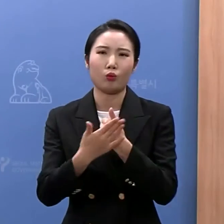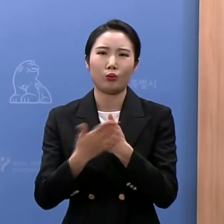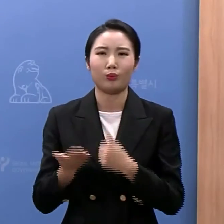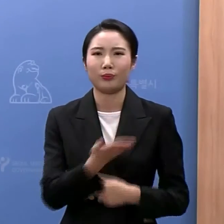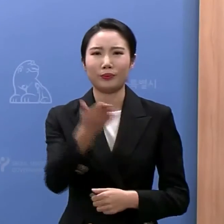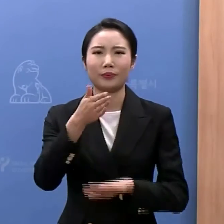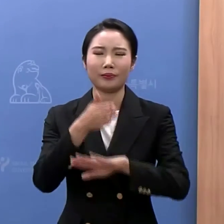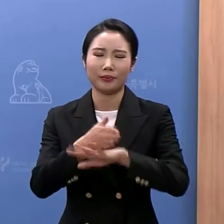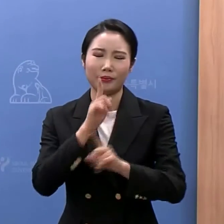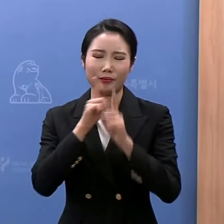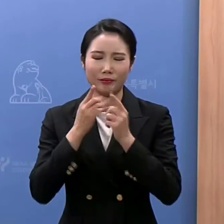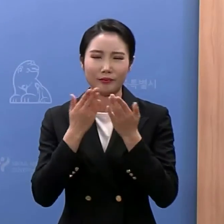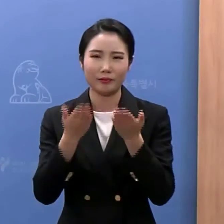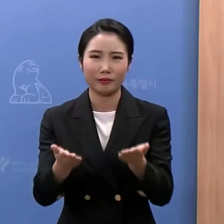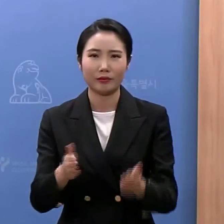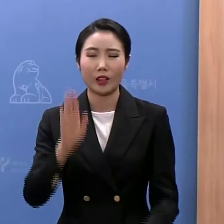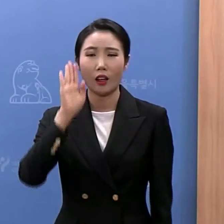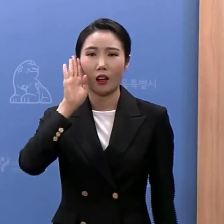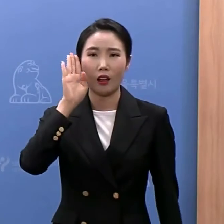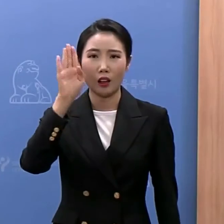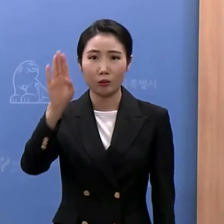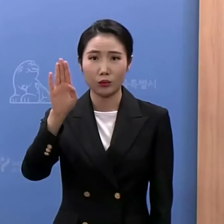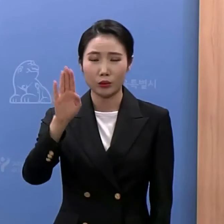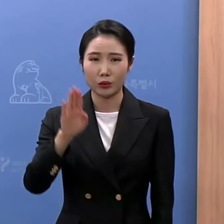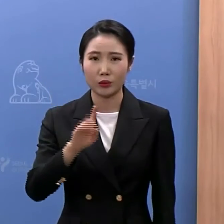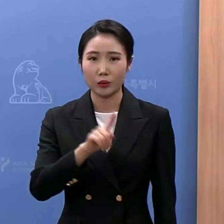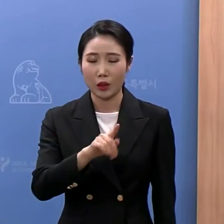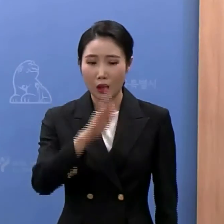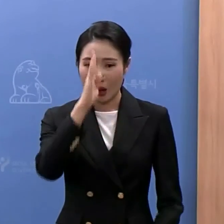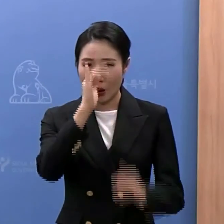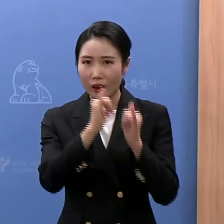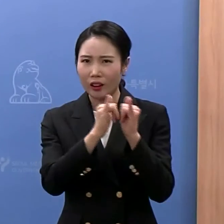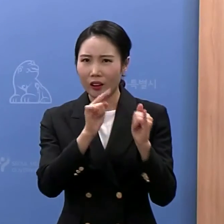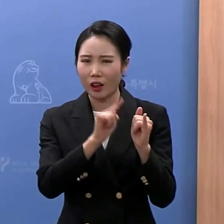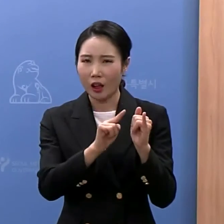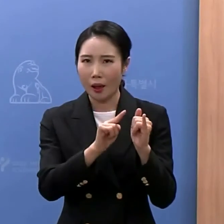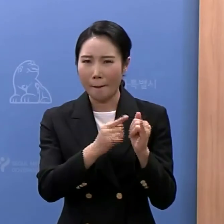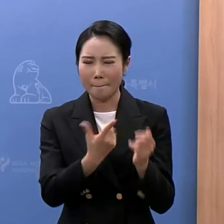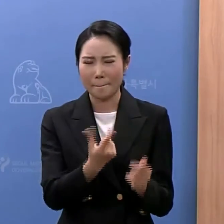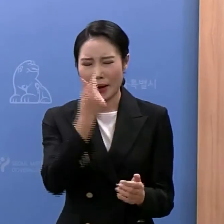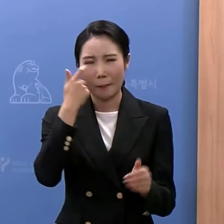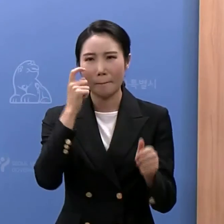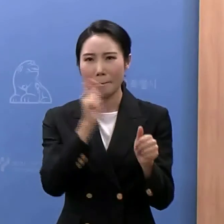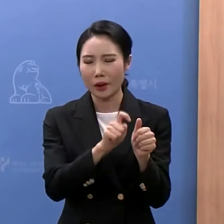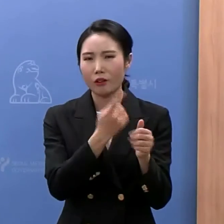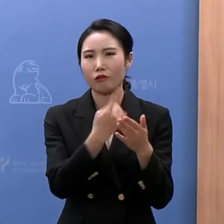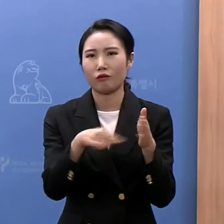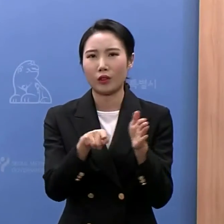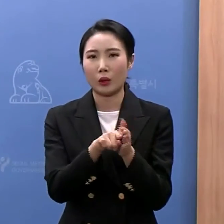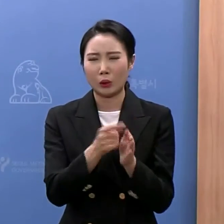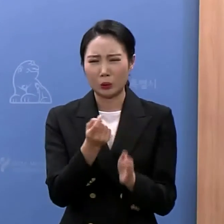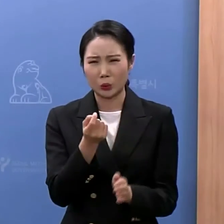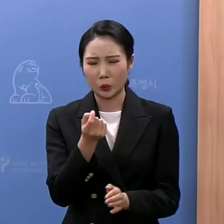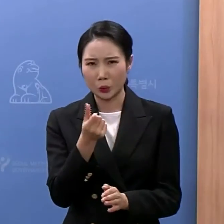드립니다. 앞으로도 환자 조기 발견을 위해서 조금이라도